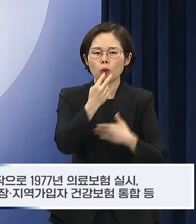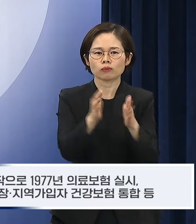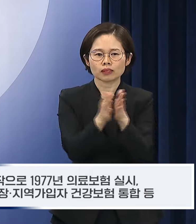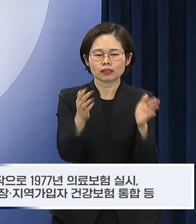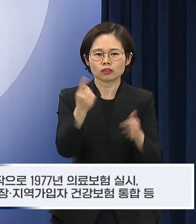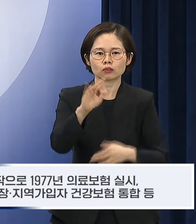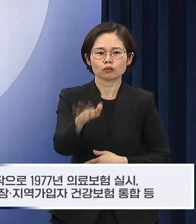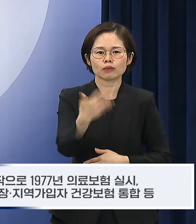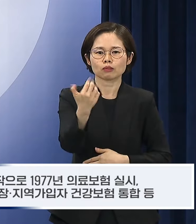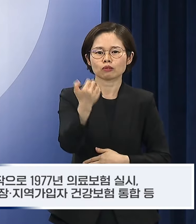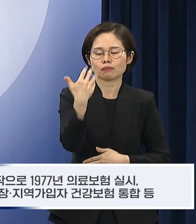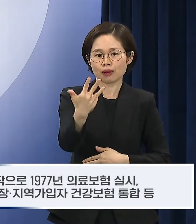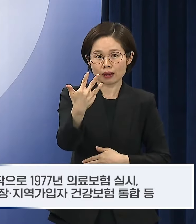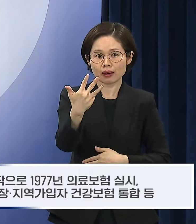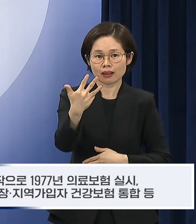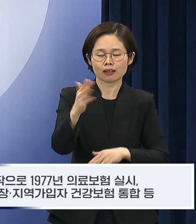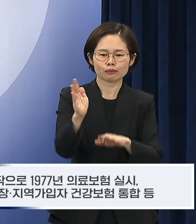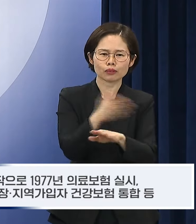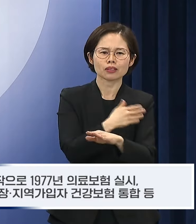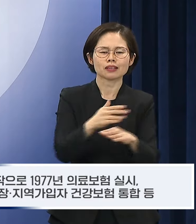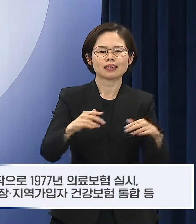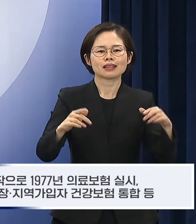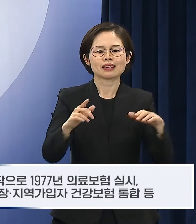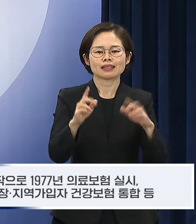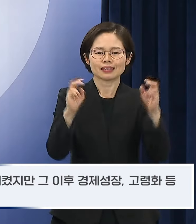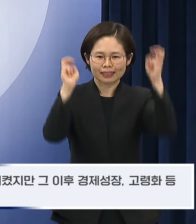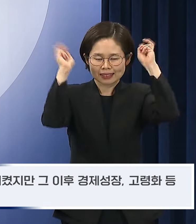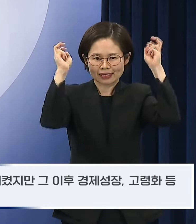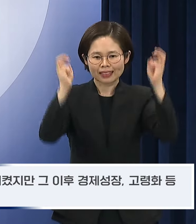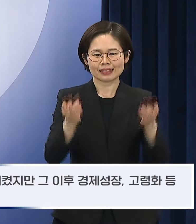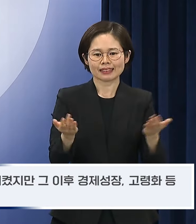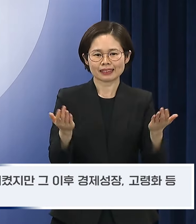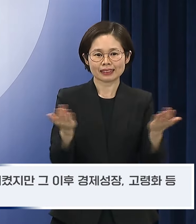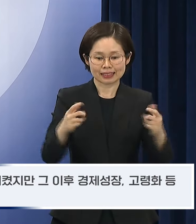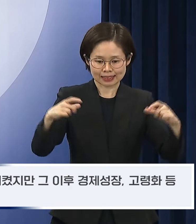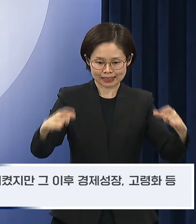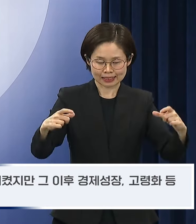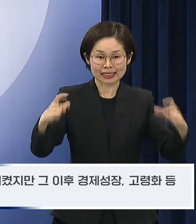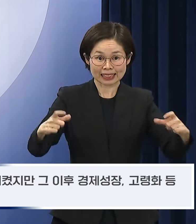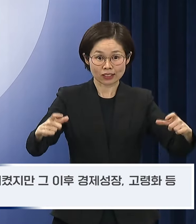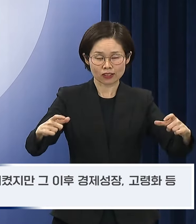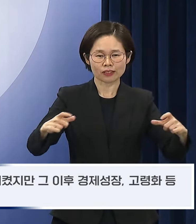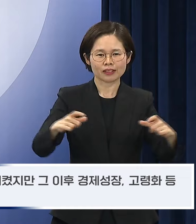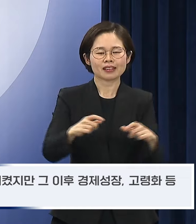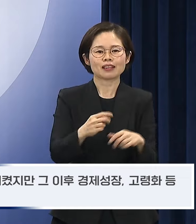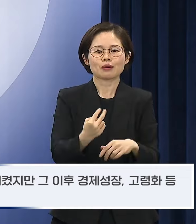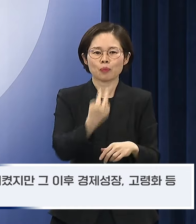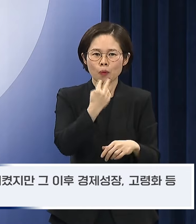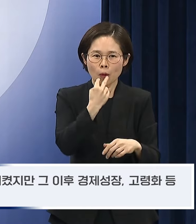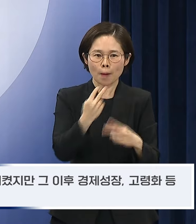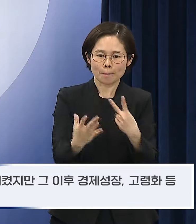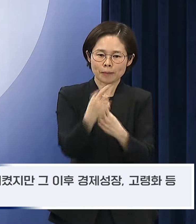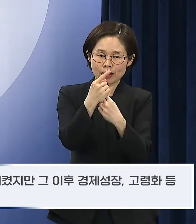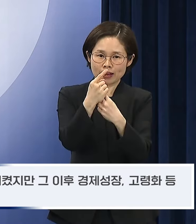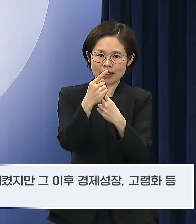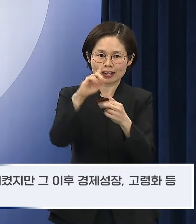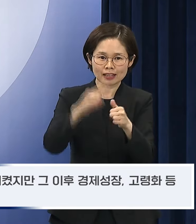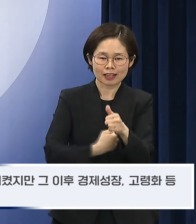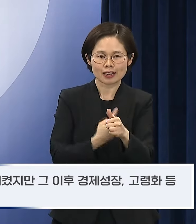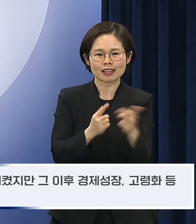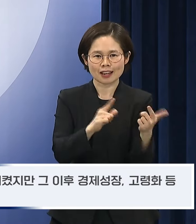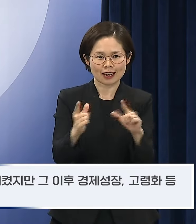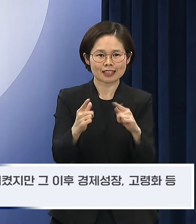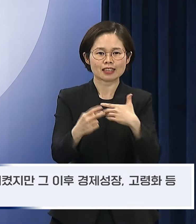1998년부터 직장 지역 건강보험 통합 등 빠른 시간 내 보건의료 인프라와 제도를